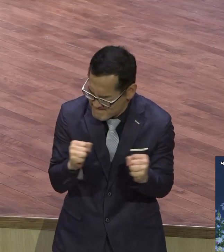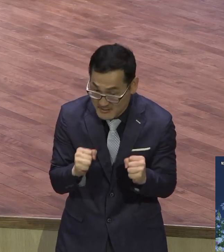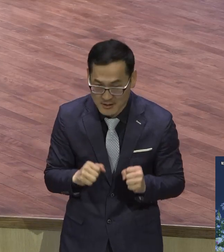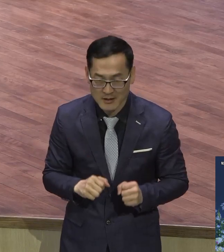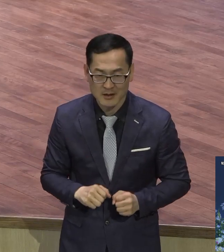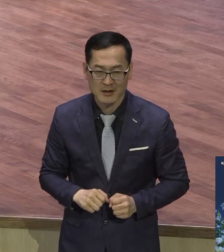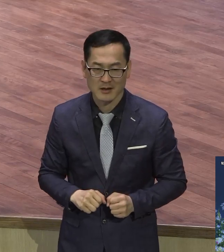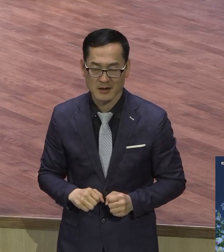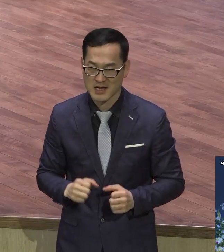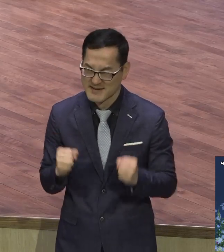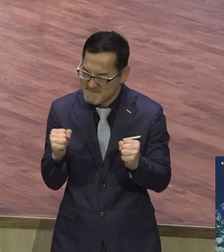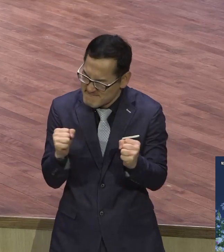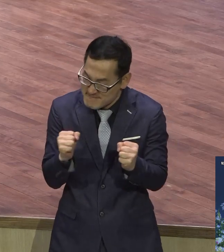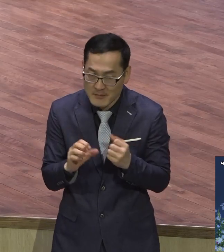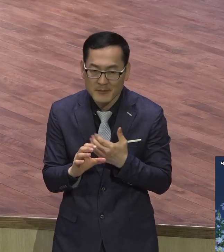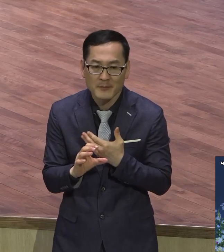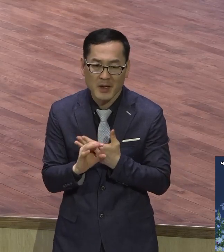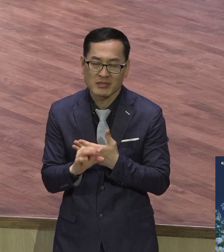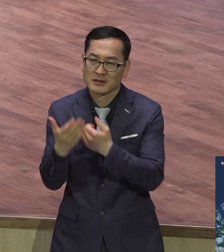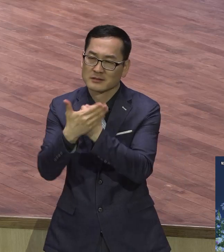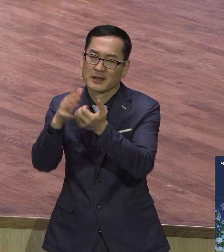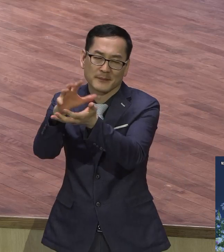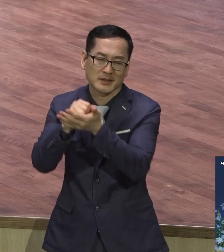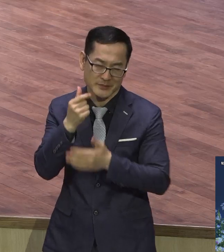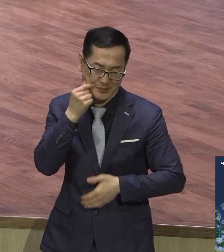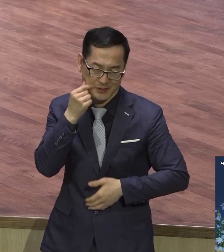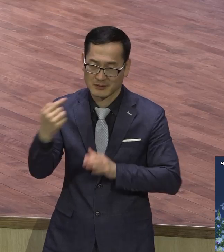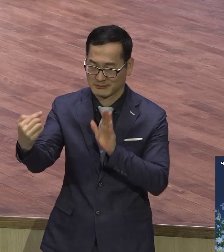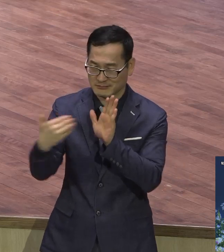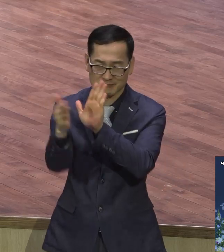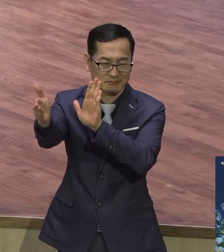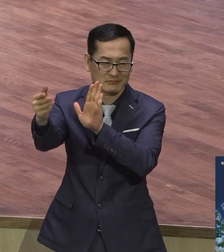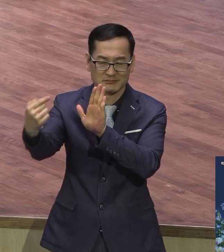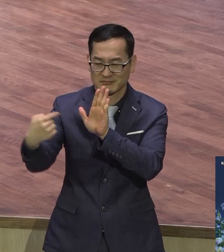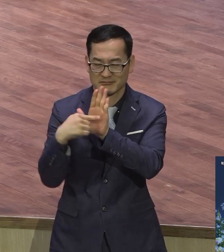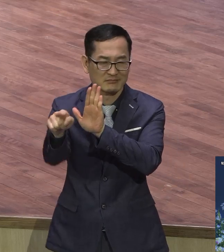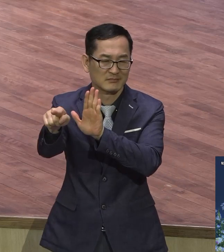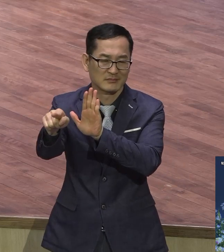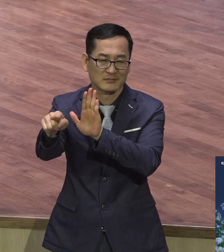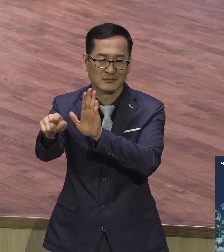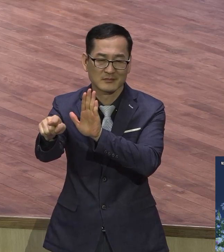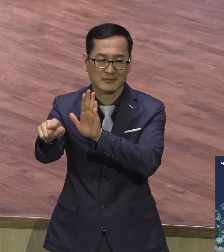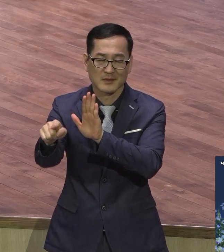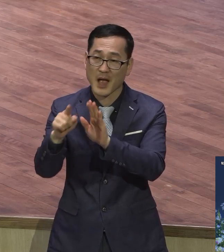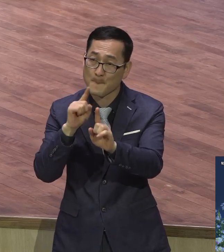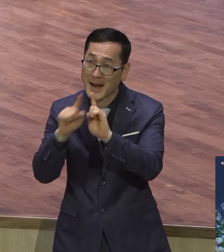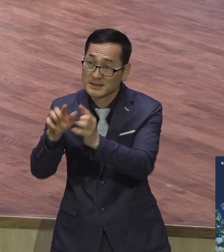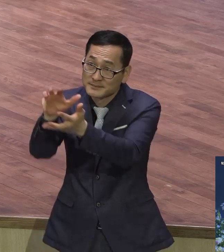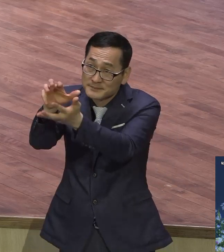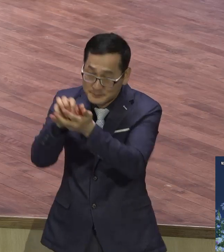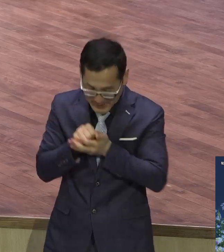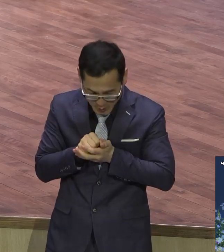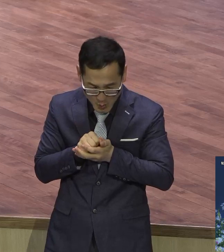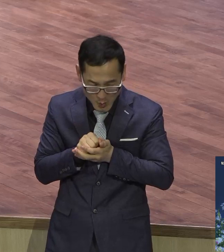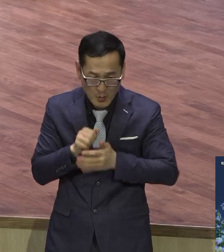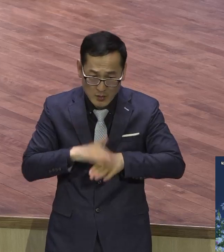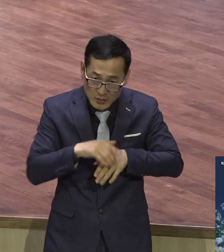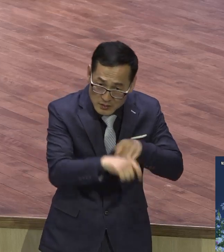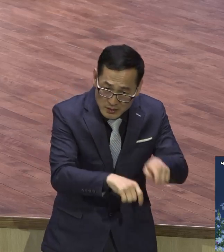일이 들어있으면 절대로 은혜 못 받습니다. 절대 말씀을 삶 속에 적용을 못합니다.